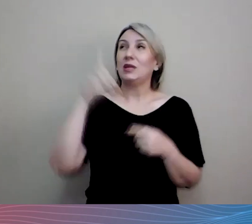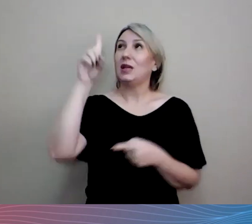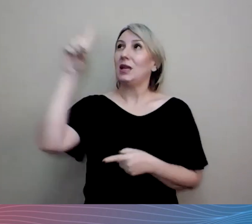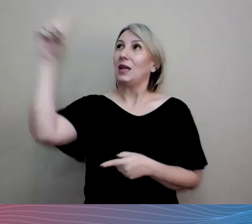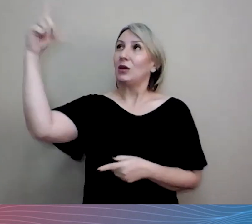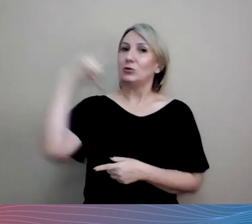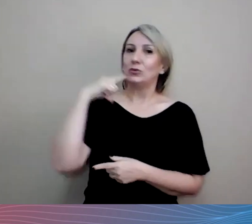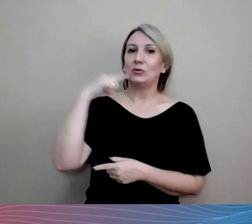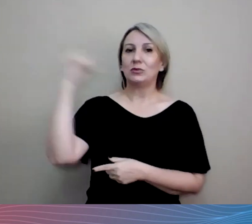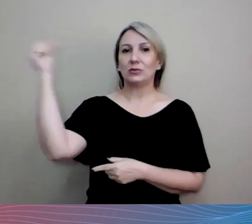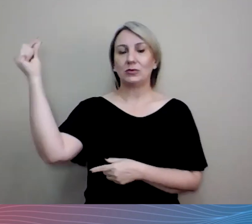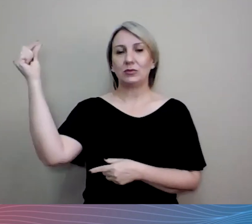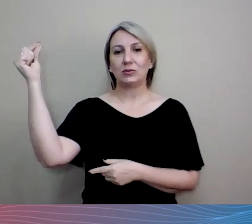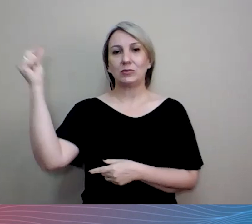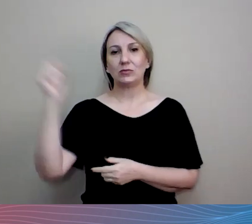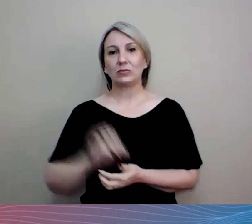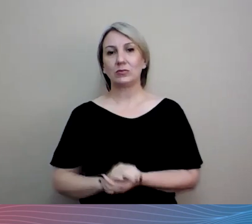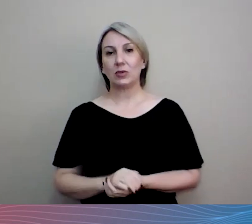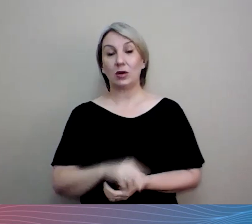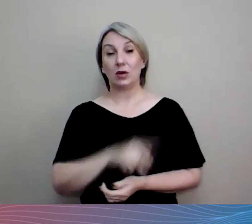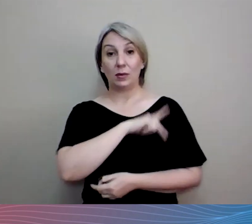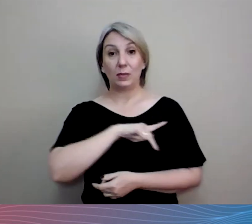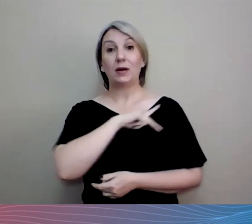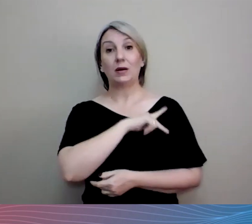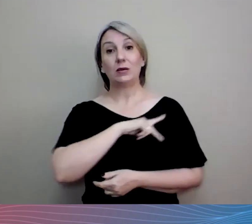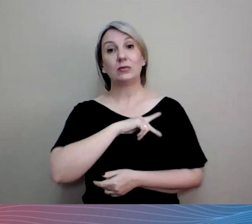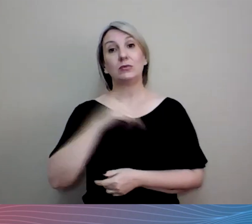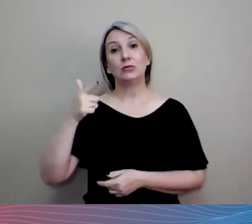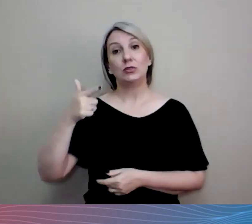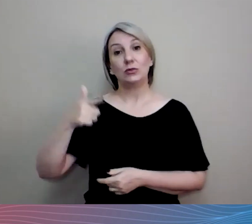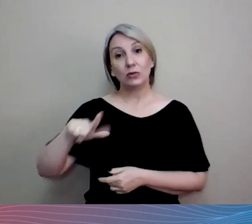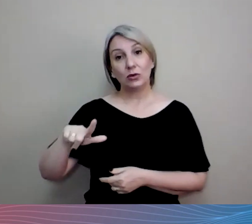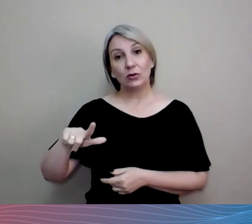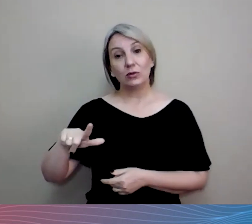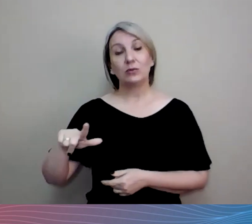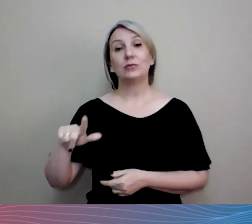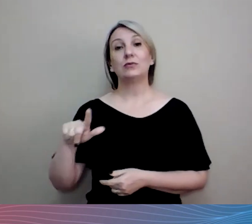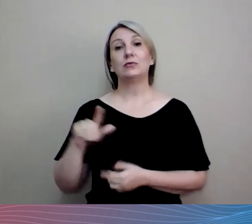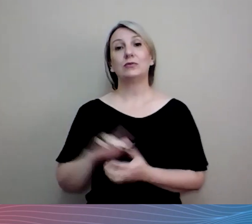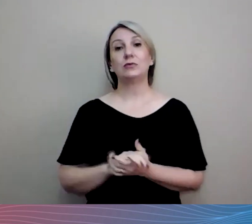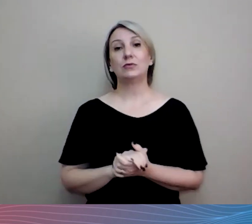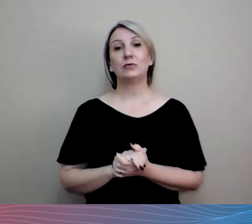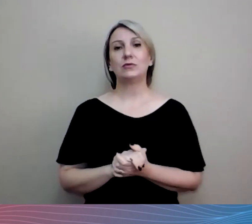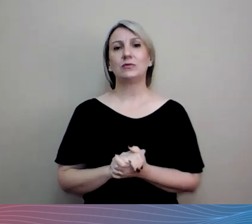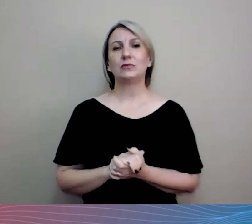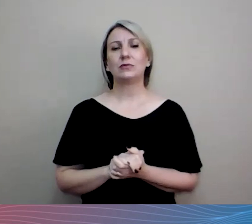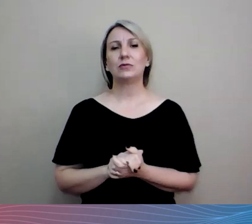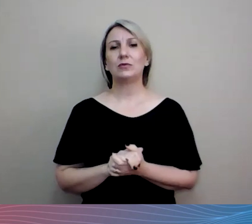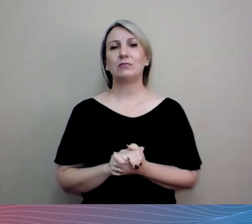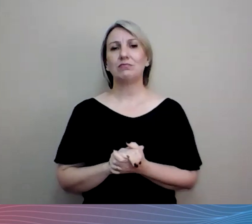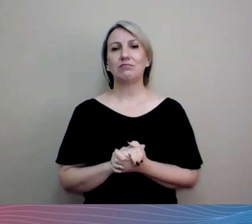assim como no começo do capítulo 3, novamente ele se coloca como um